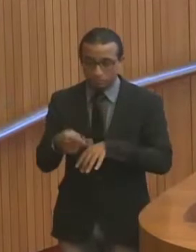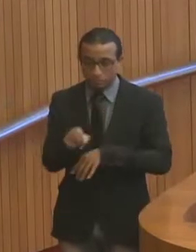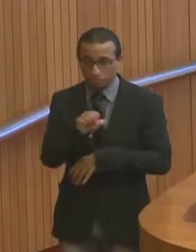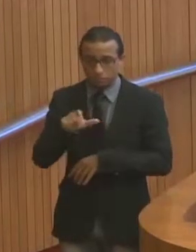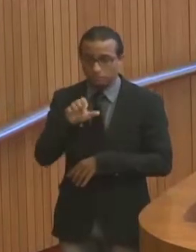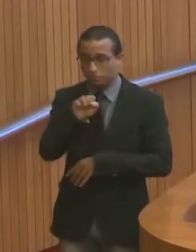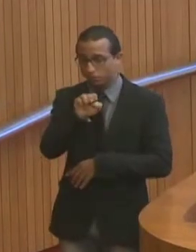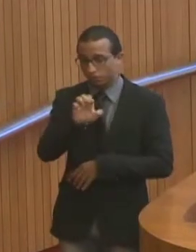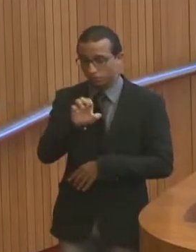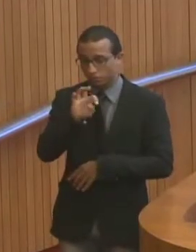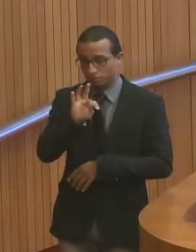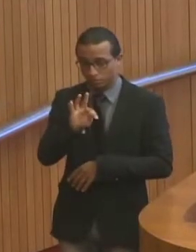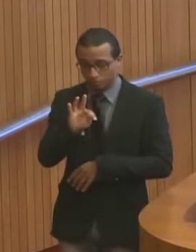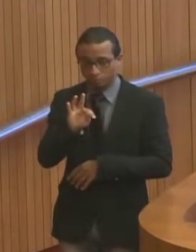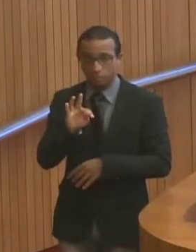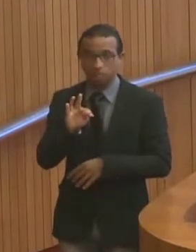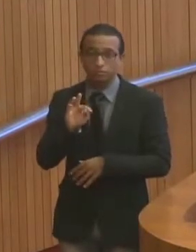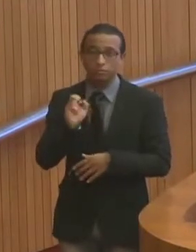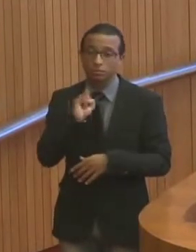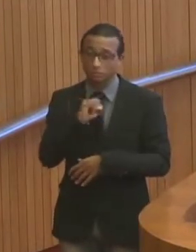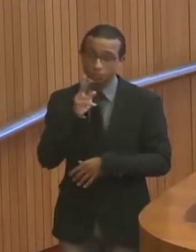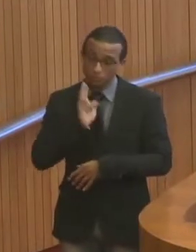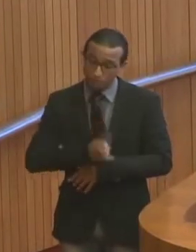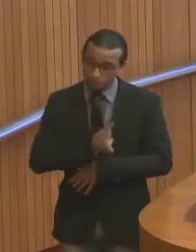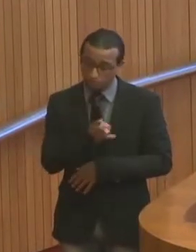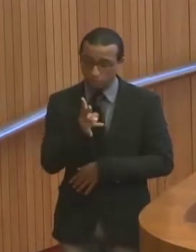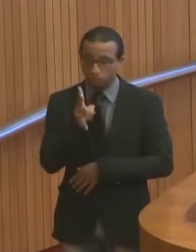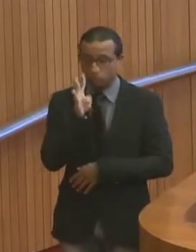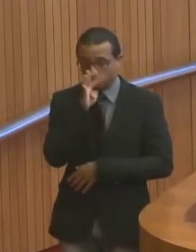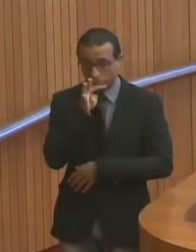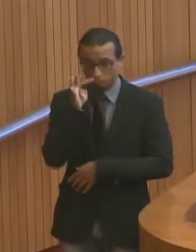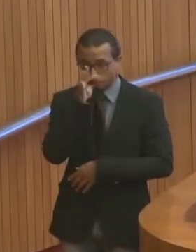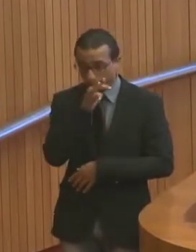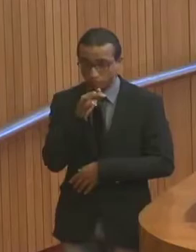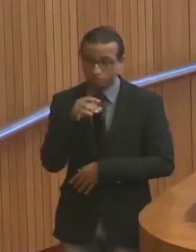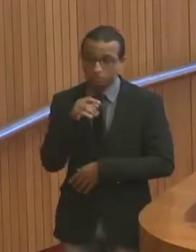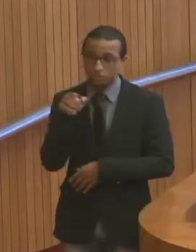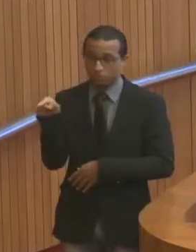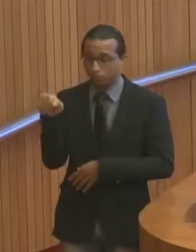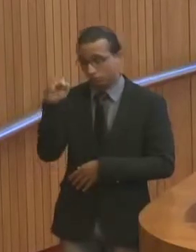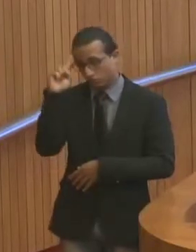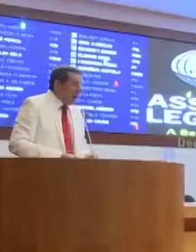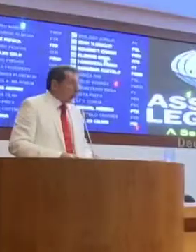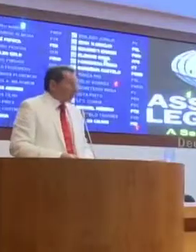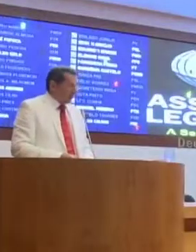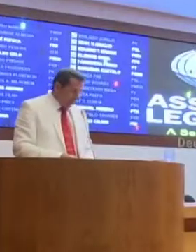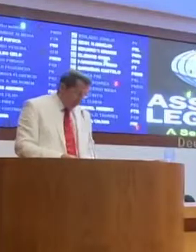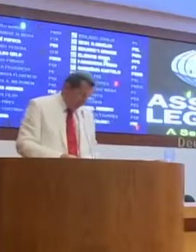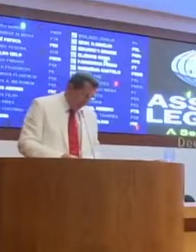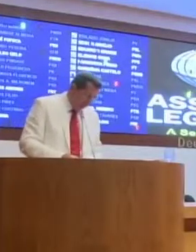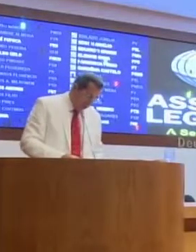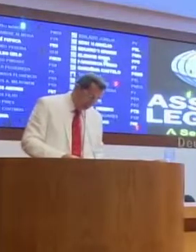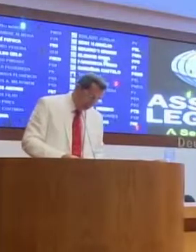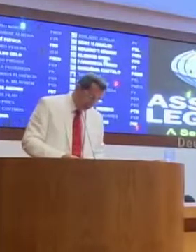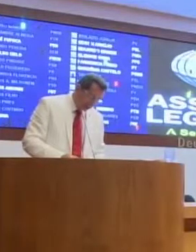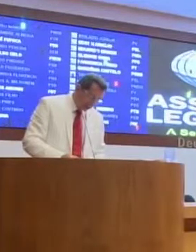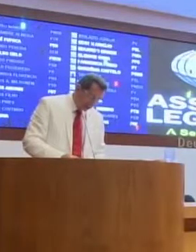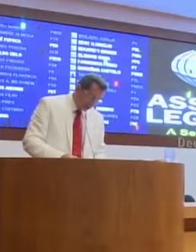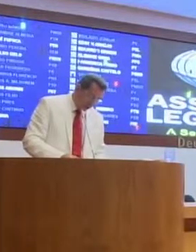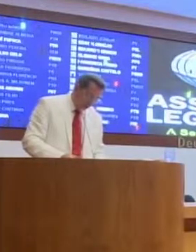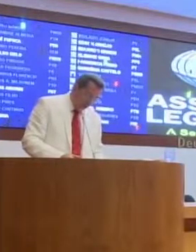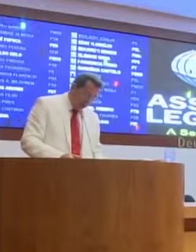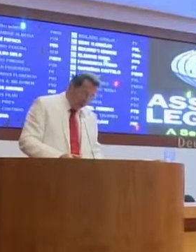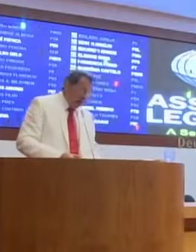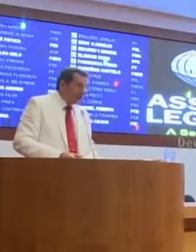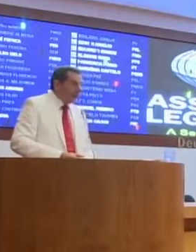o 7, caso persista a desobediência por parte do laboral, a contratação temporária,